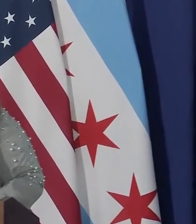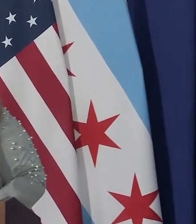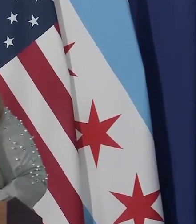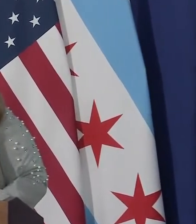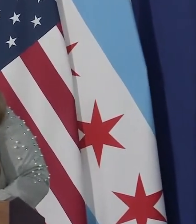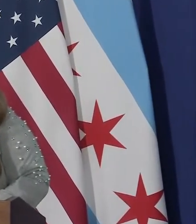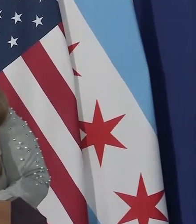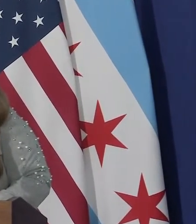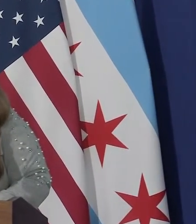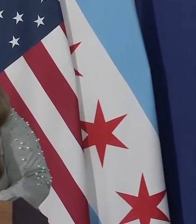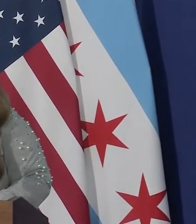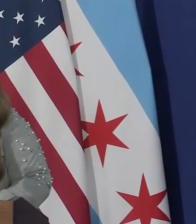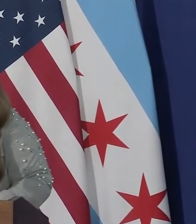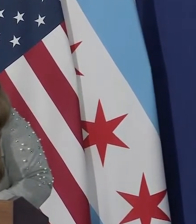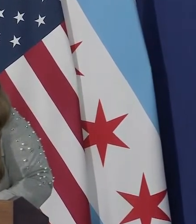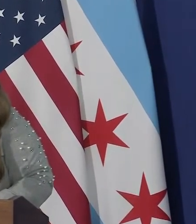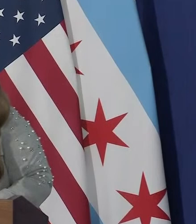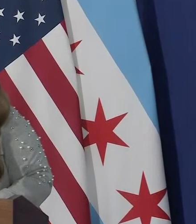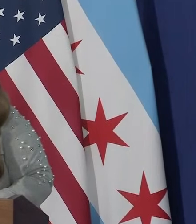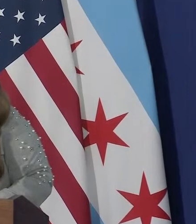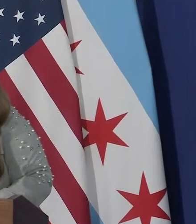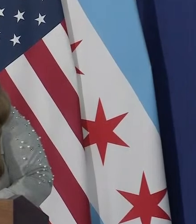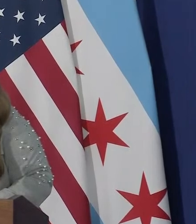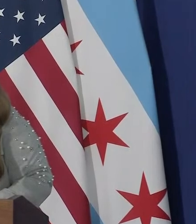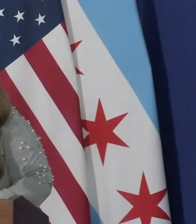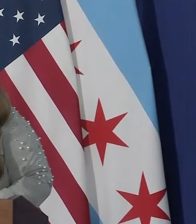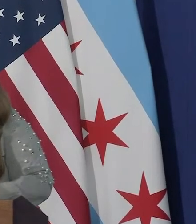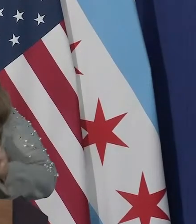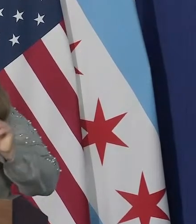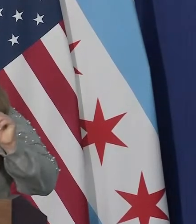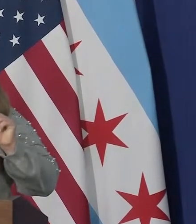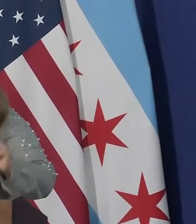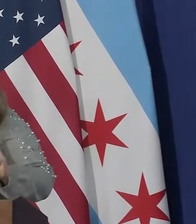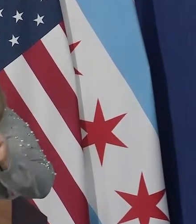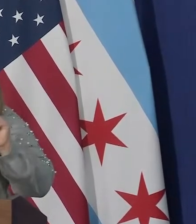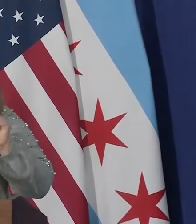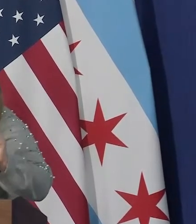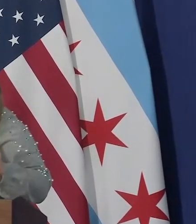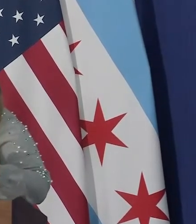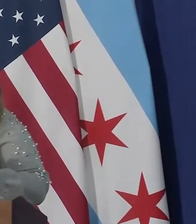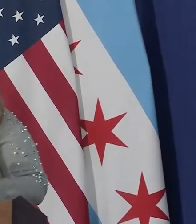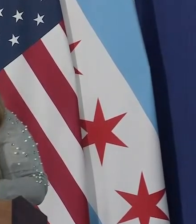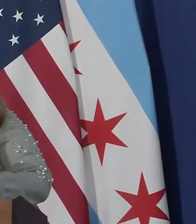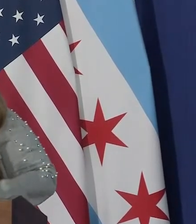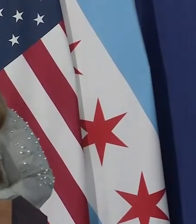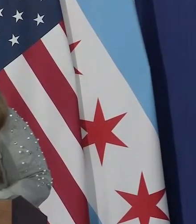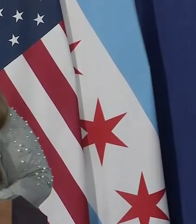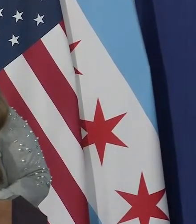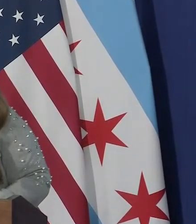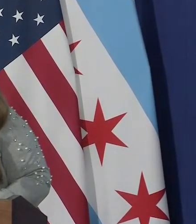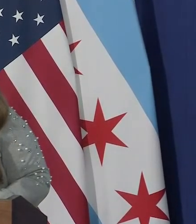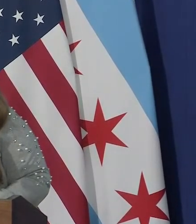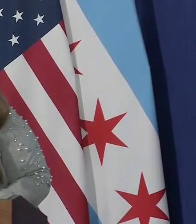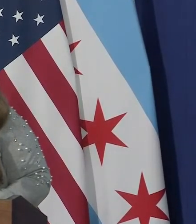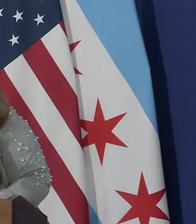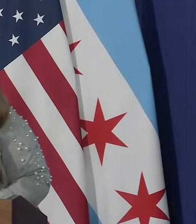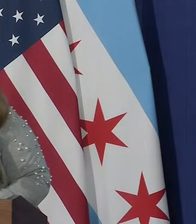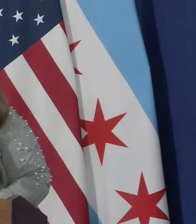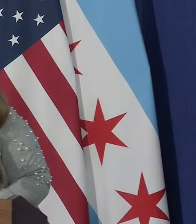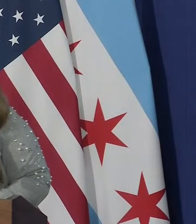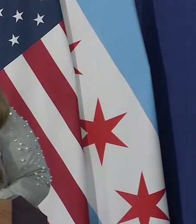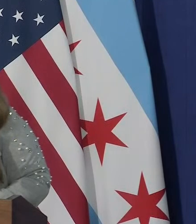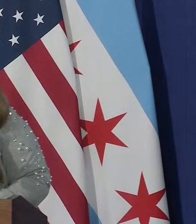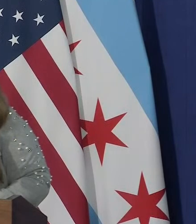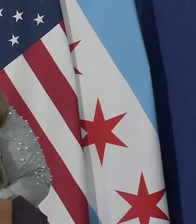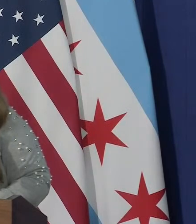ZOC, están anunciando una asociación en la que Zocdox servirá como la plataforma principal de la ciudad para